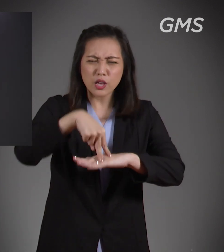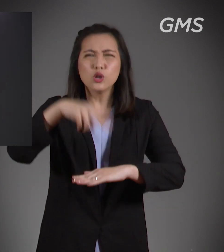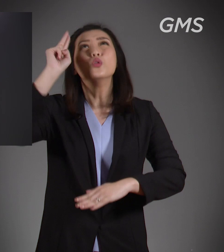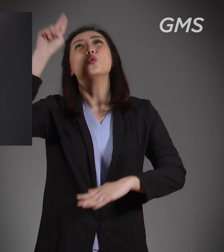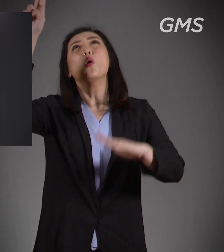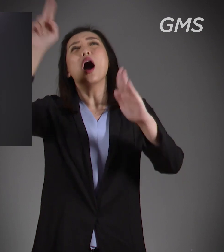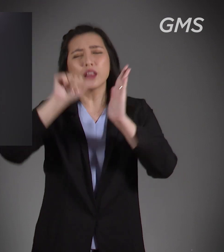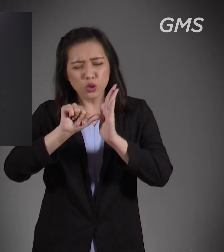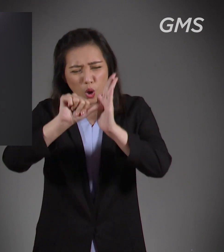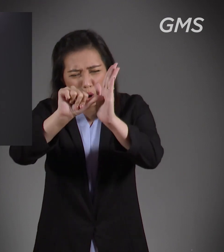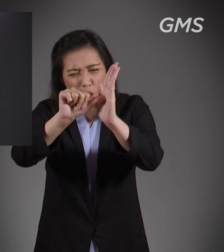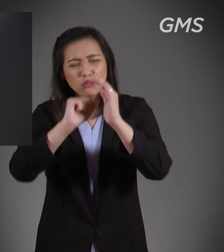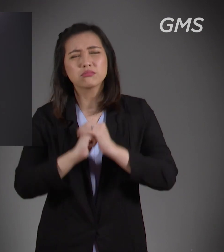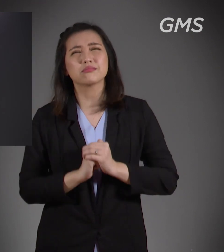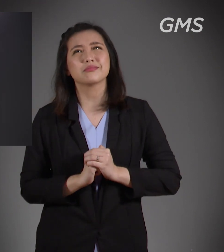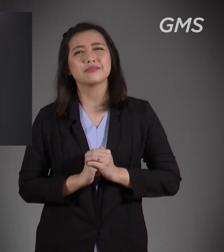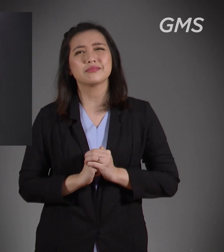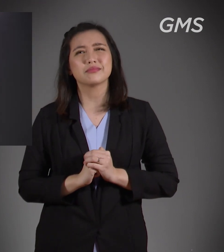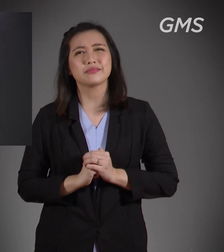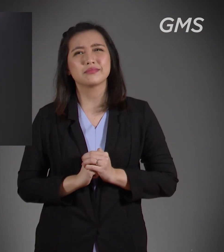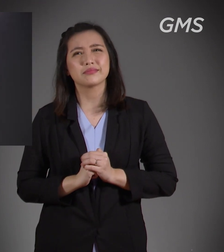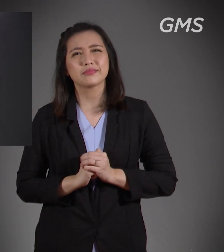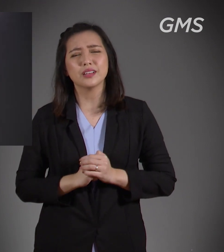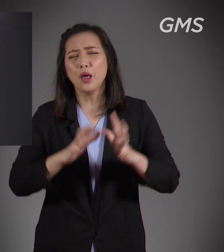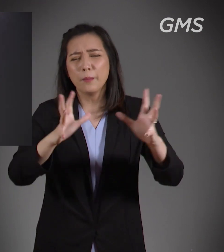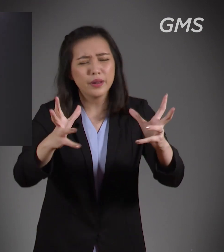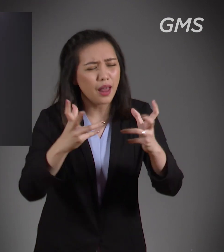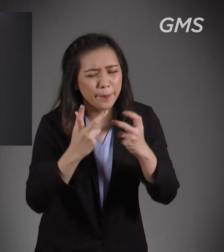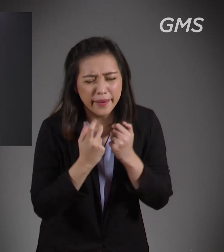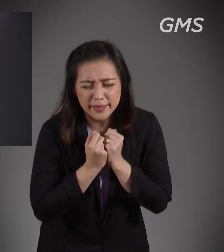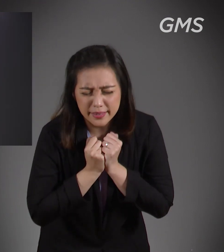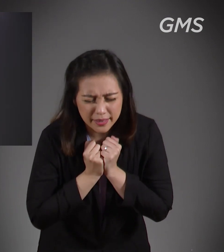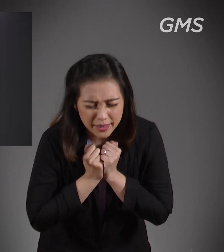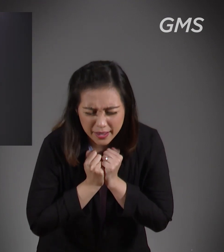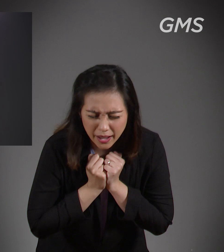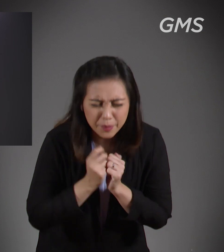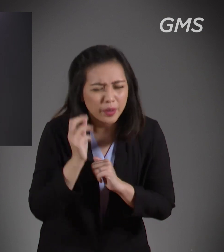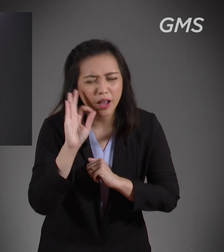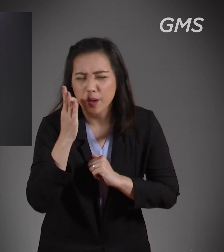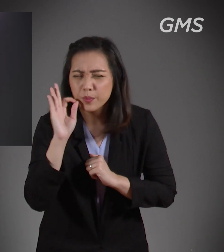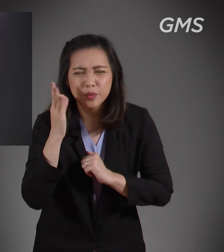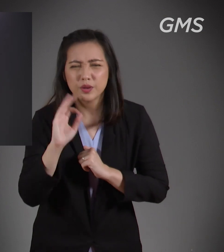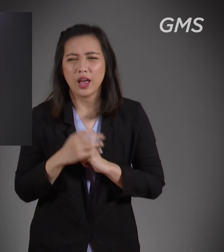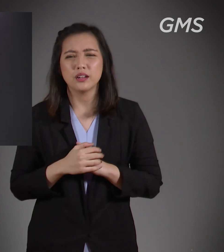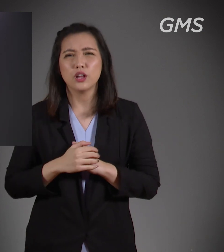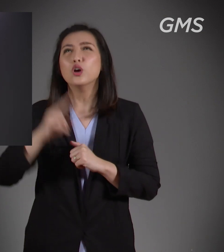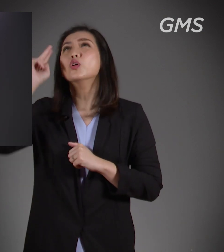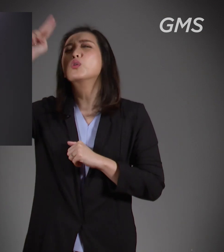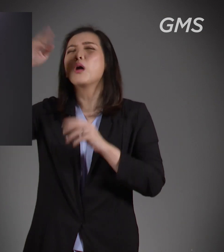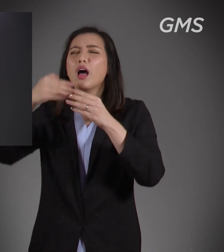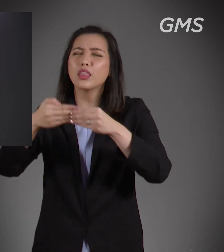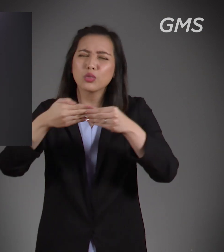kami. May we always find a graceful God before our path. Di depan jalan kami selalu kami